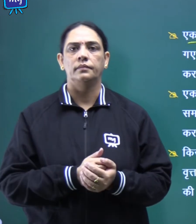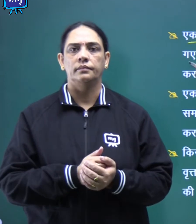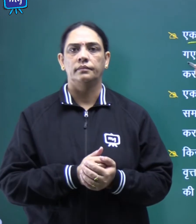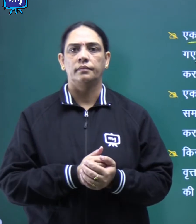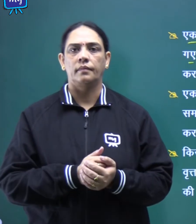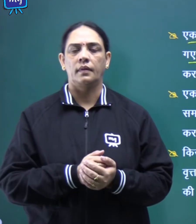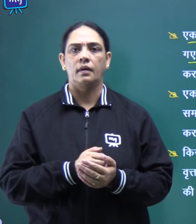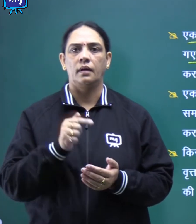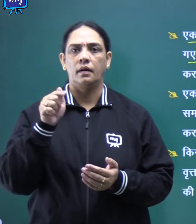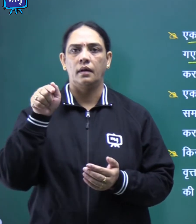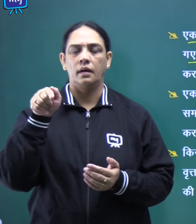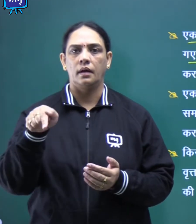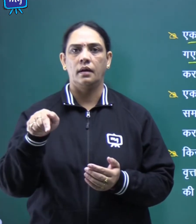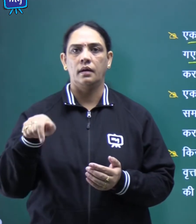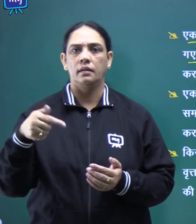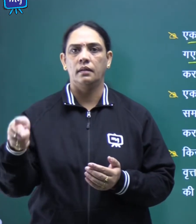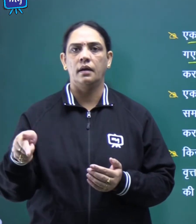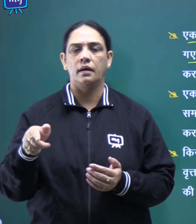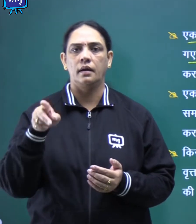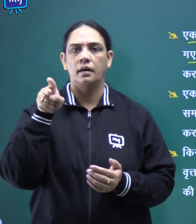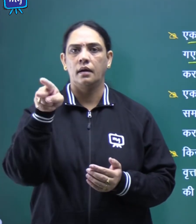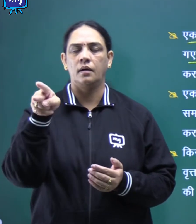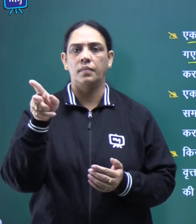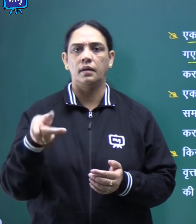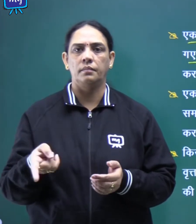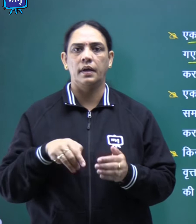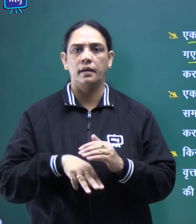एक दिए गए अनुपात में